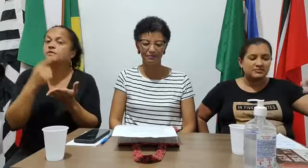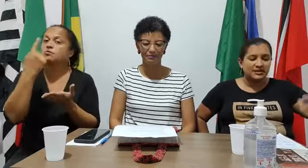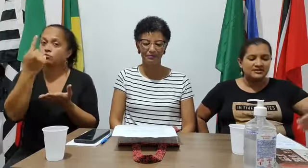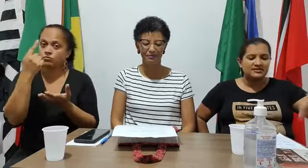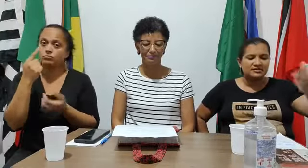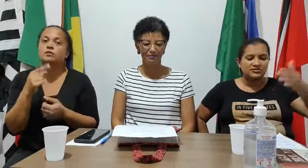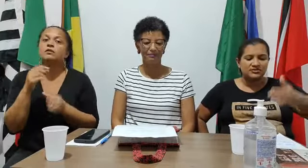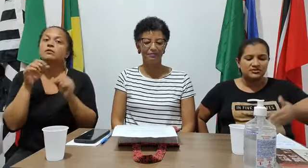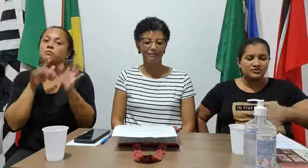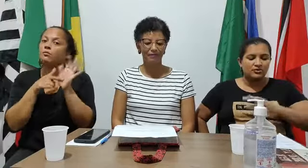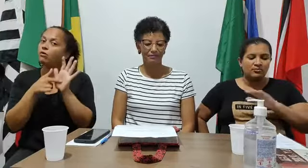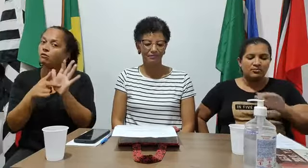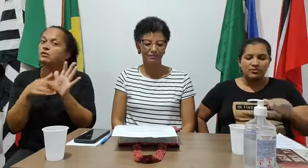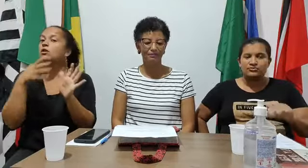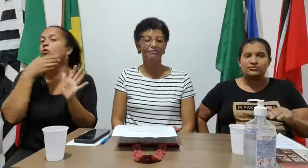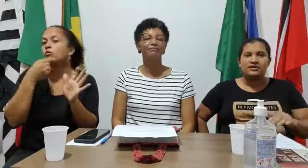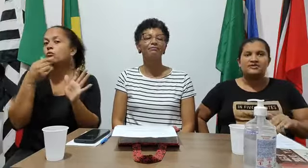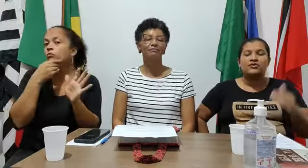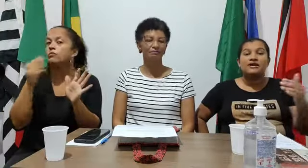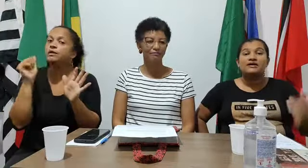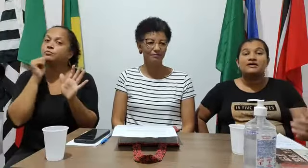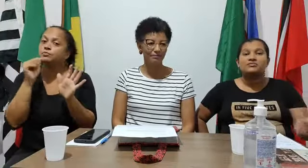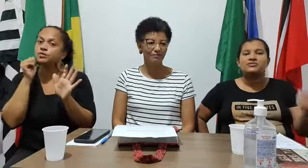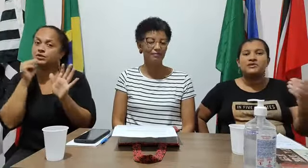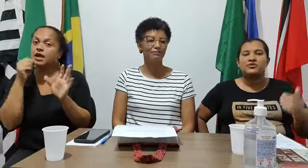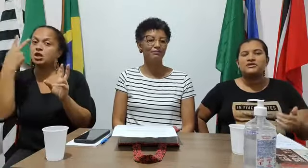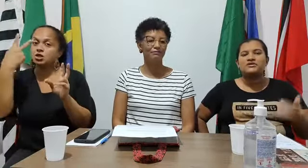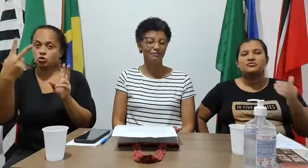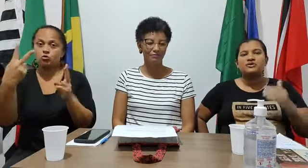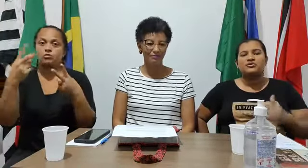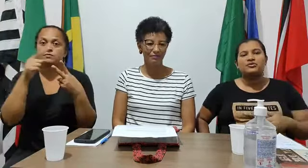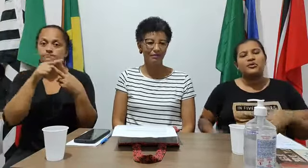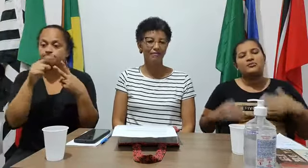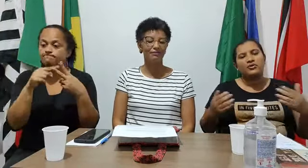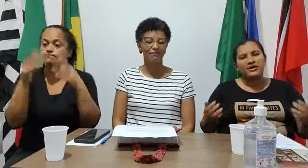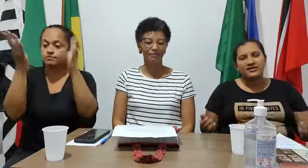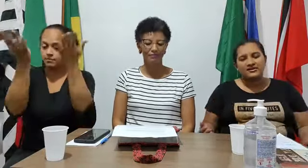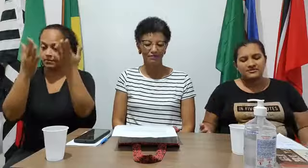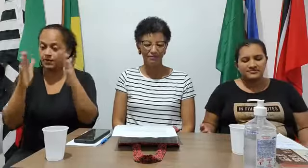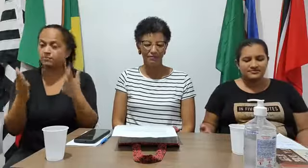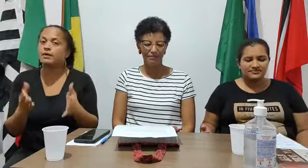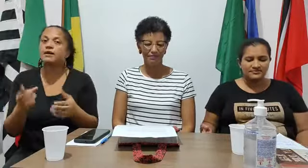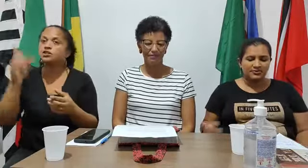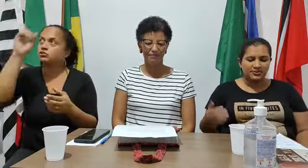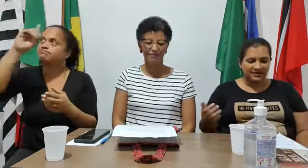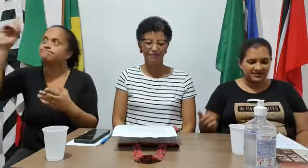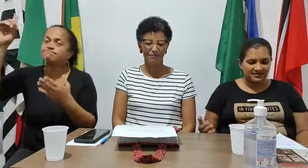imagem e semelhança de Deus. Ponto. Então, ambos têm o mesmo valor. Porém,